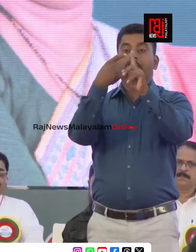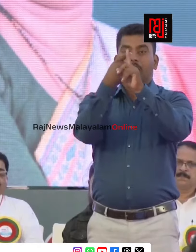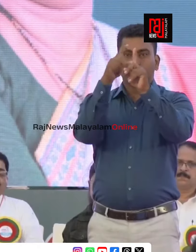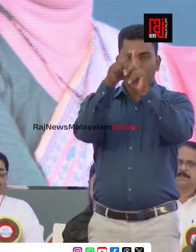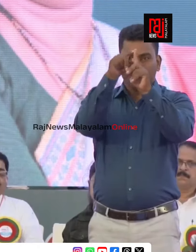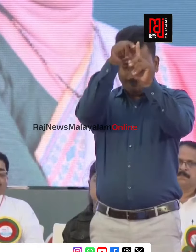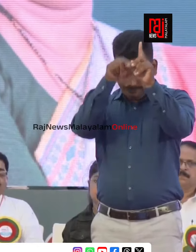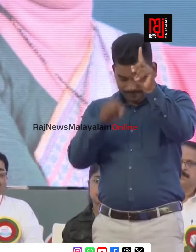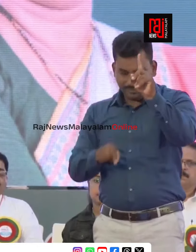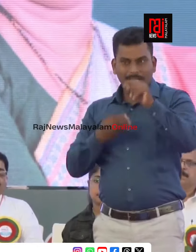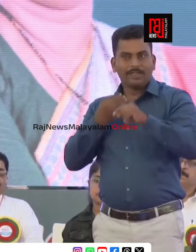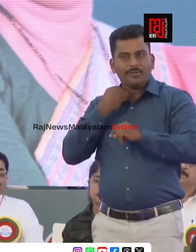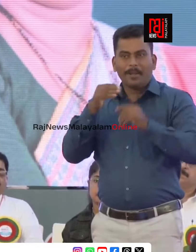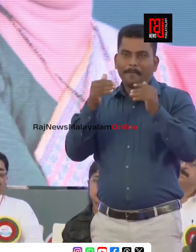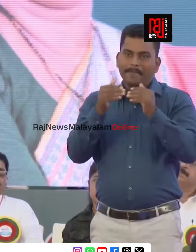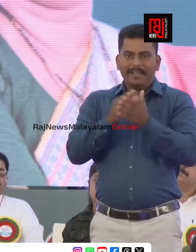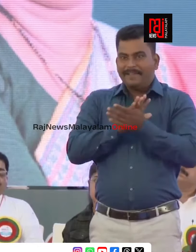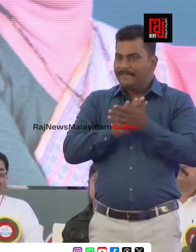പലരുമായും